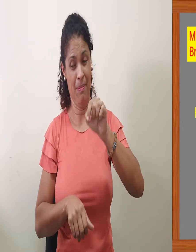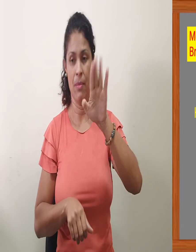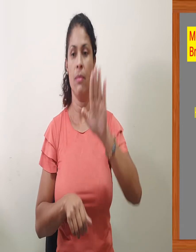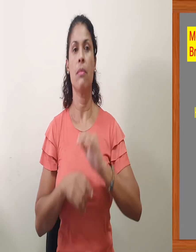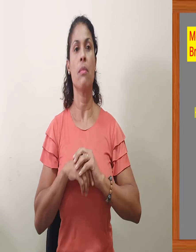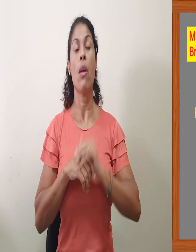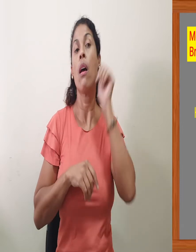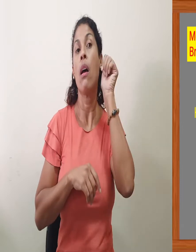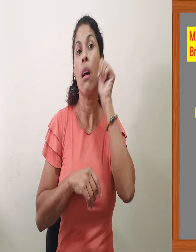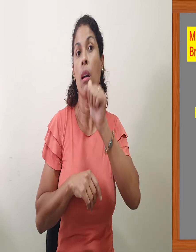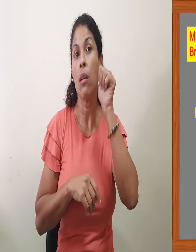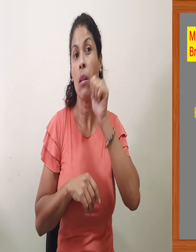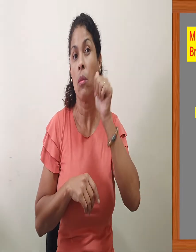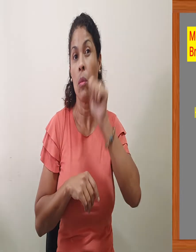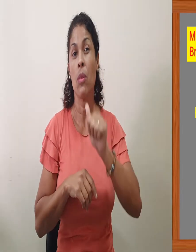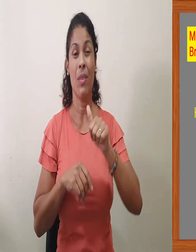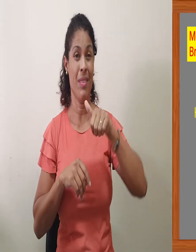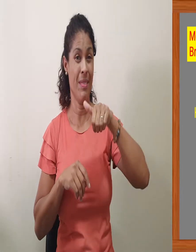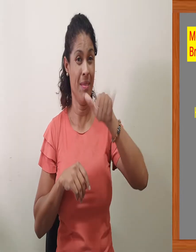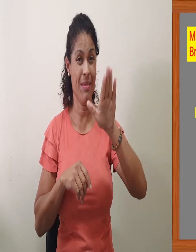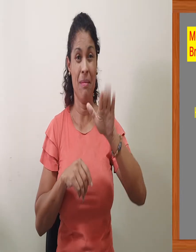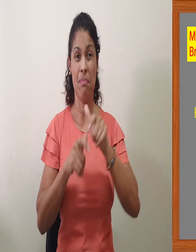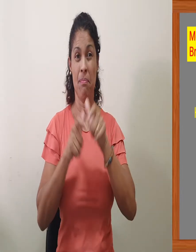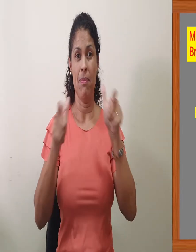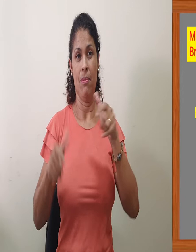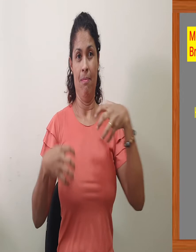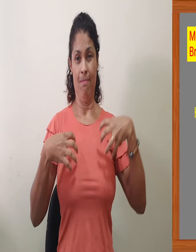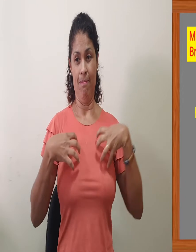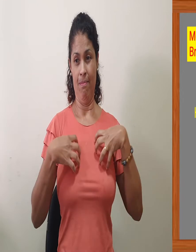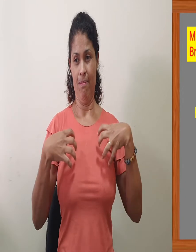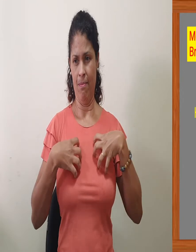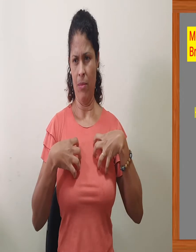15.983 óbitos, e os tumores de cólon e reto,